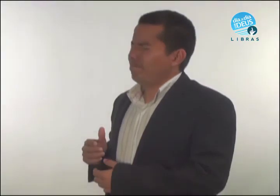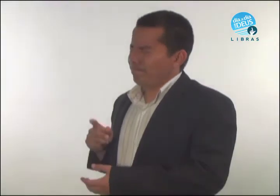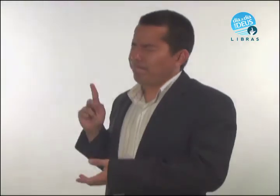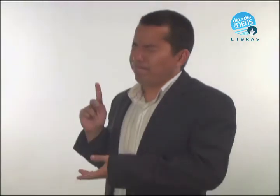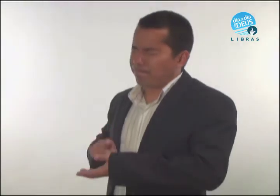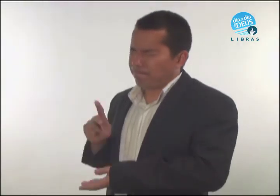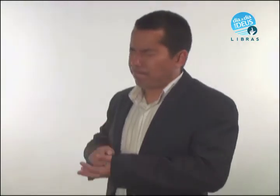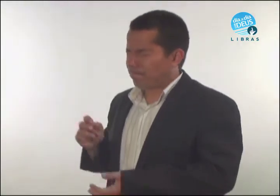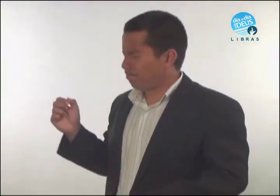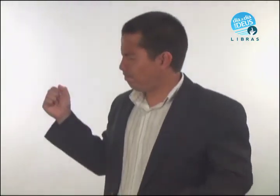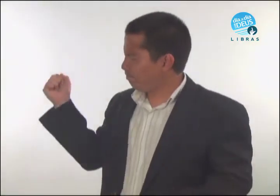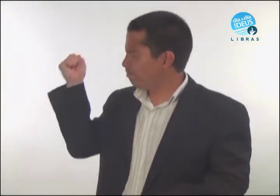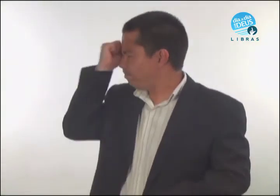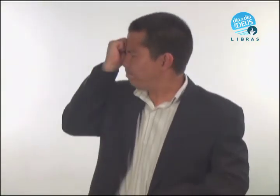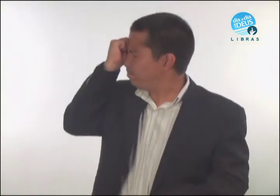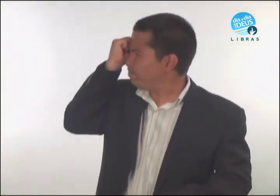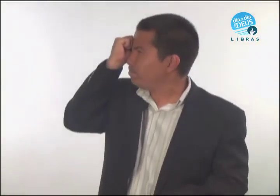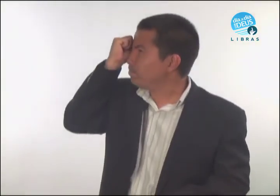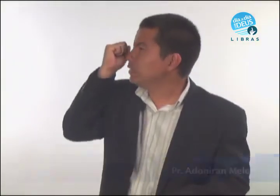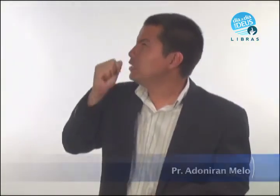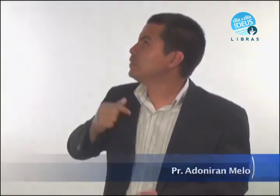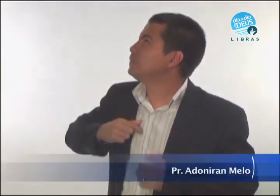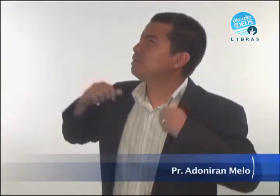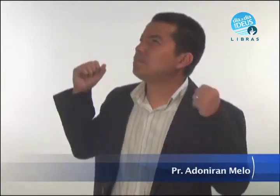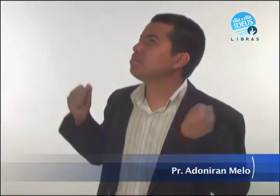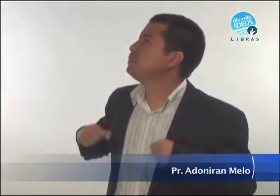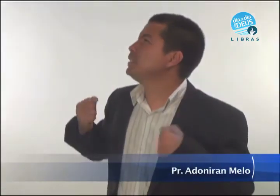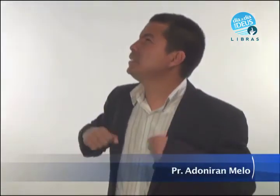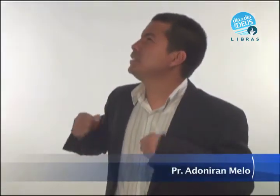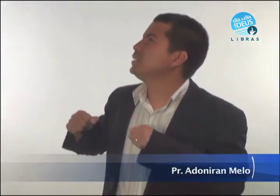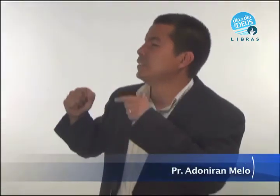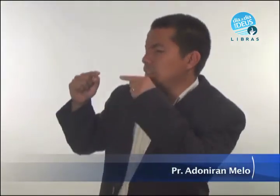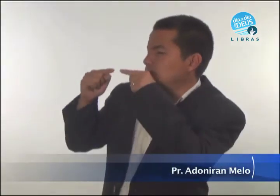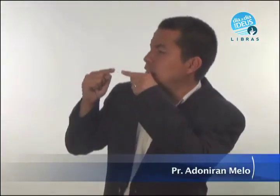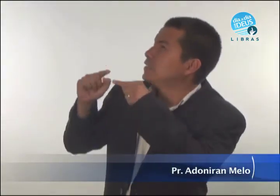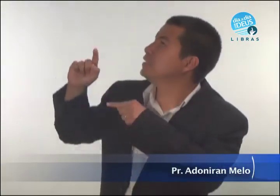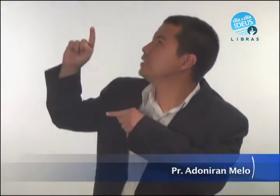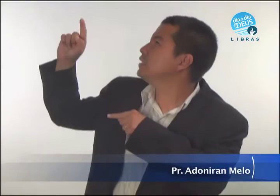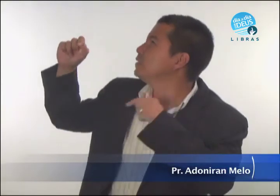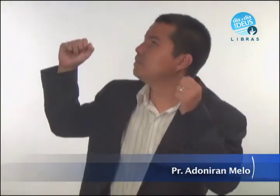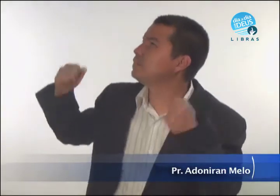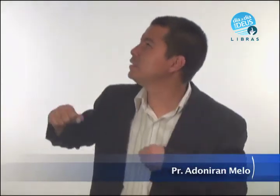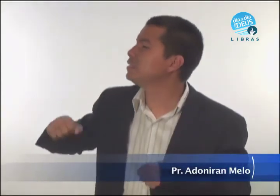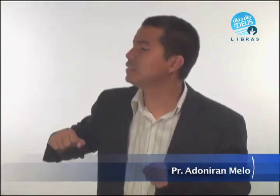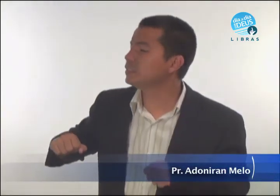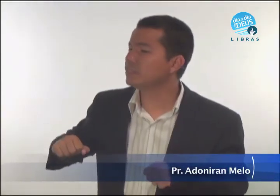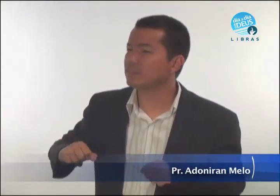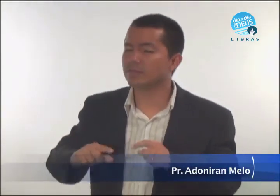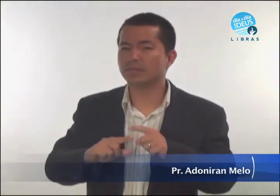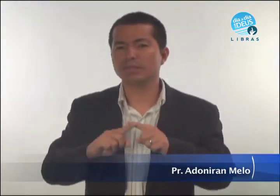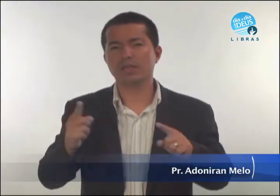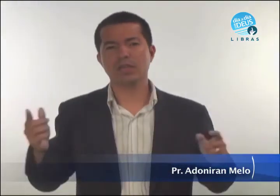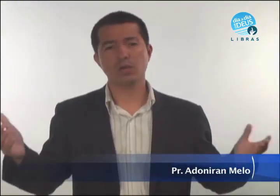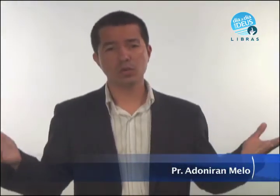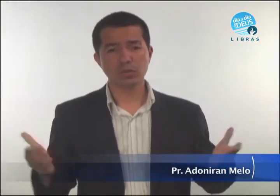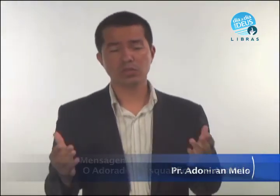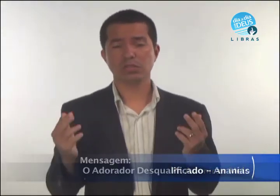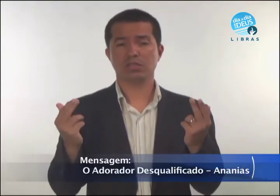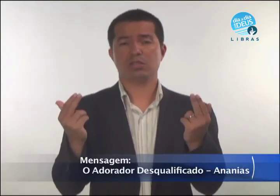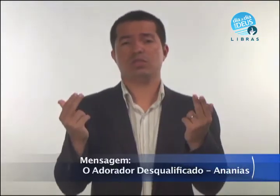E aí Deus continua hoje revelando essas coisas para nós, e às vezes pesando a sua mão em